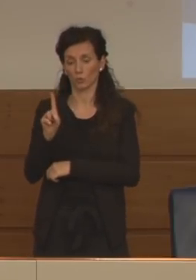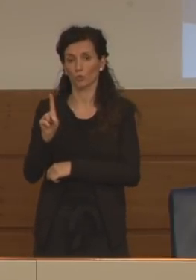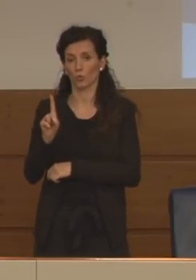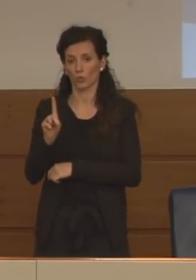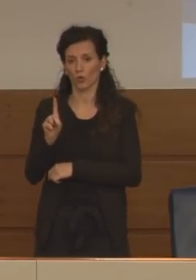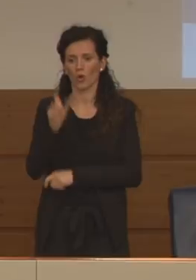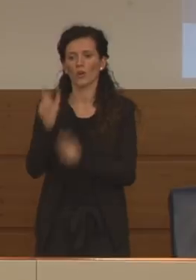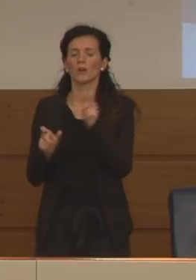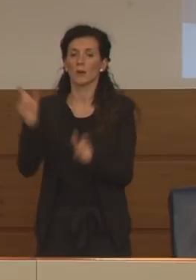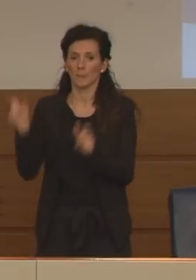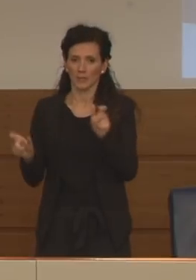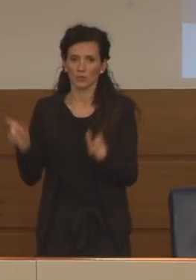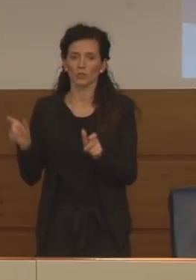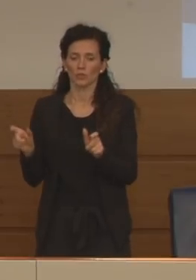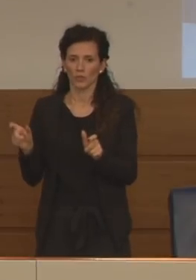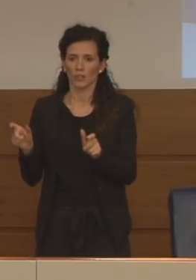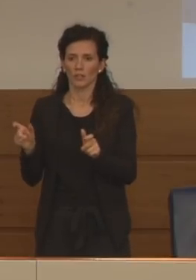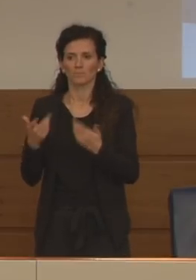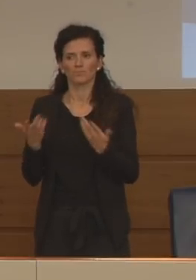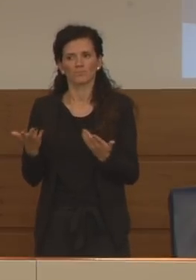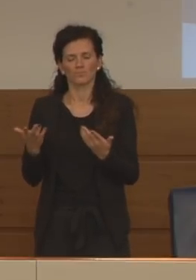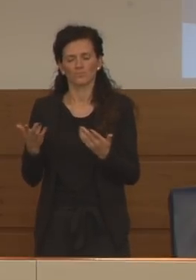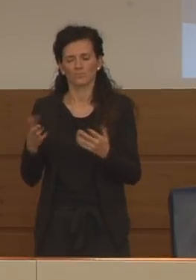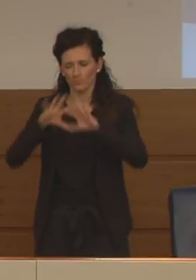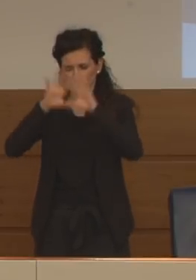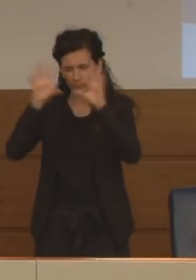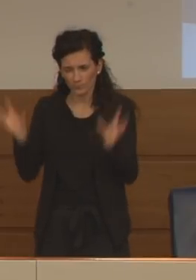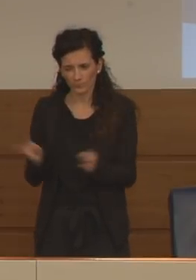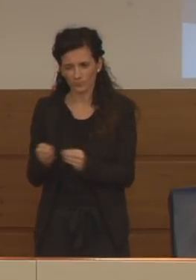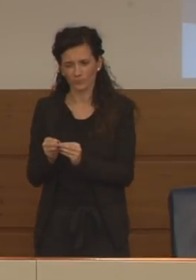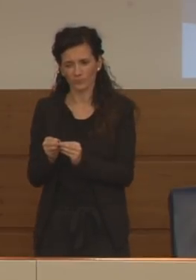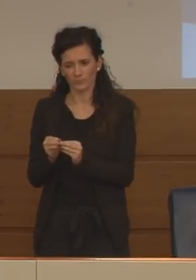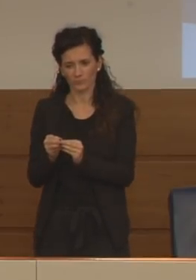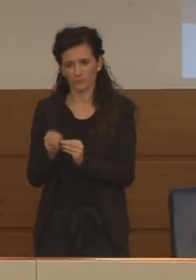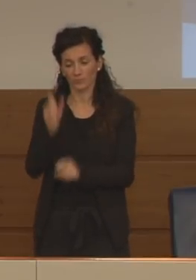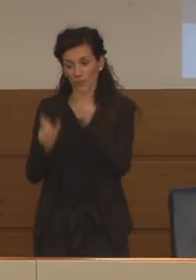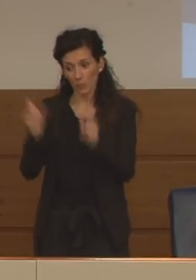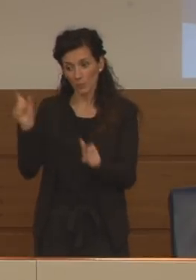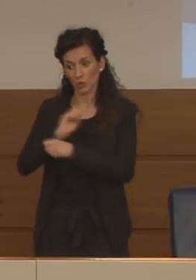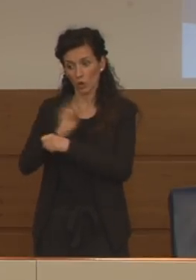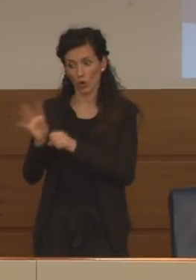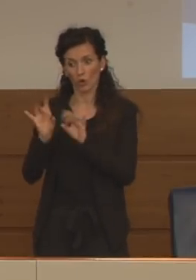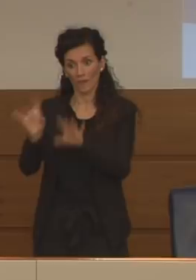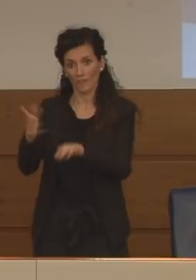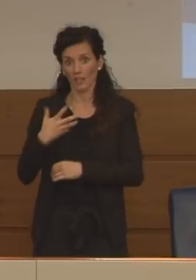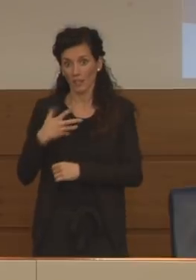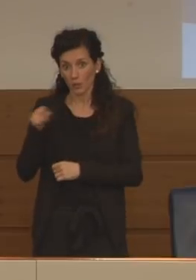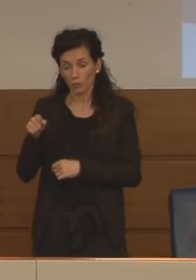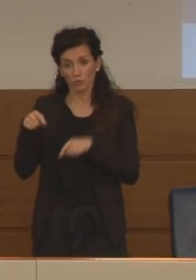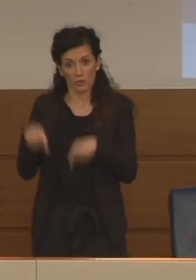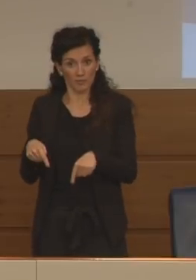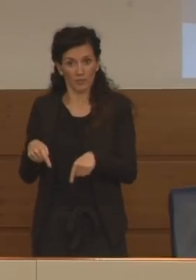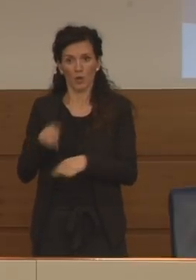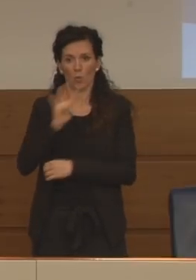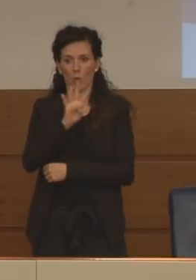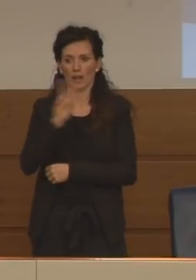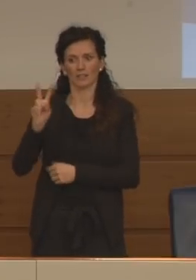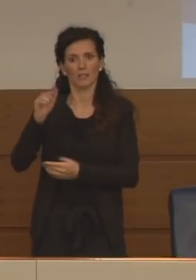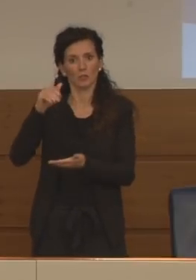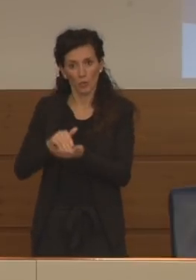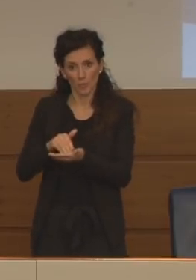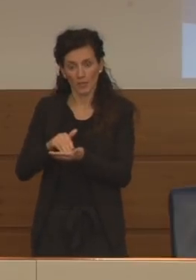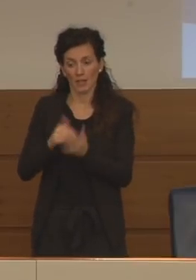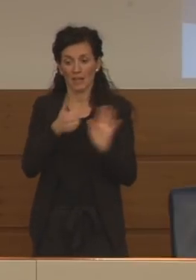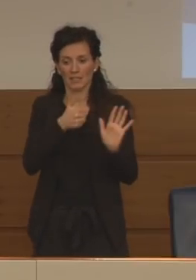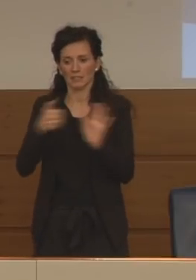persone per cui il totale delle persone positive attualmente positive di 40 2008